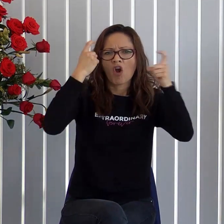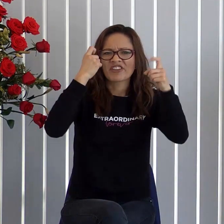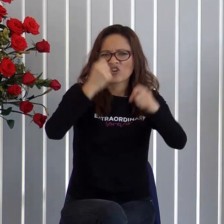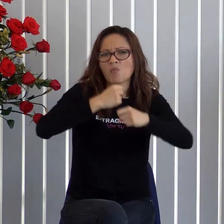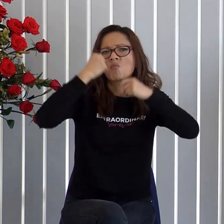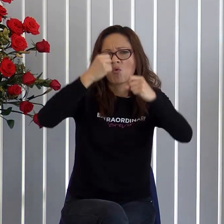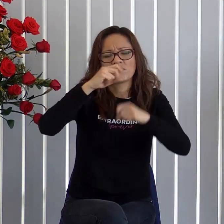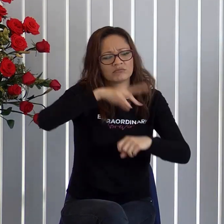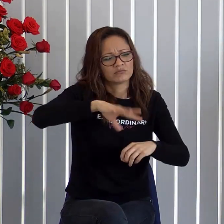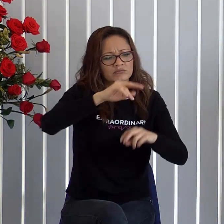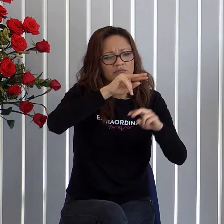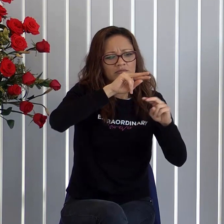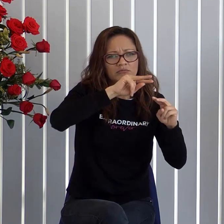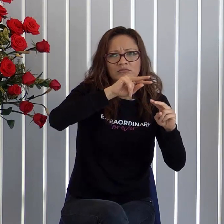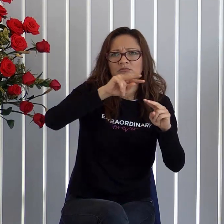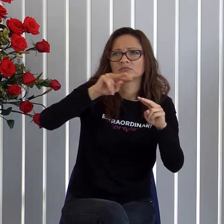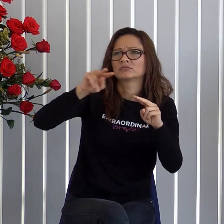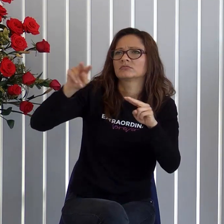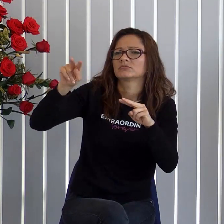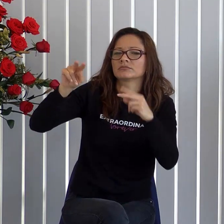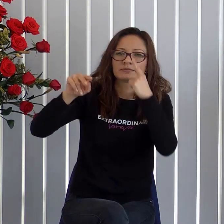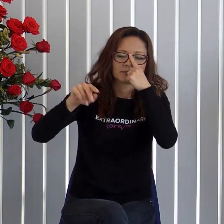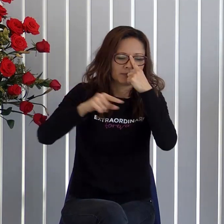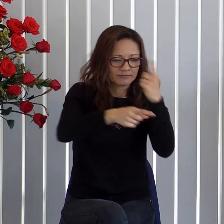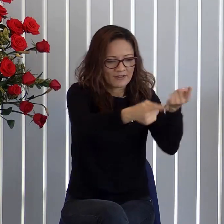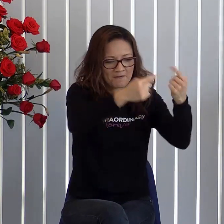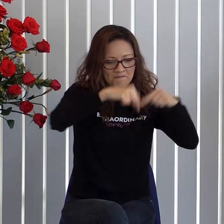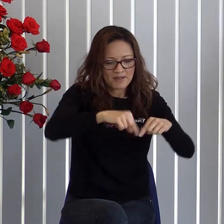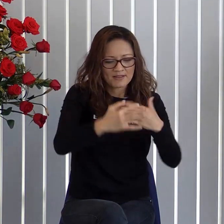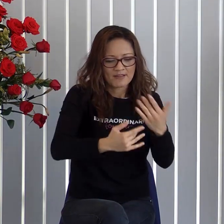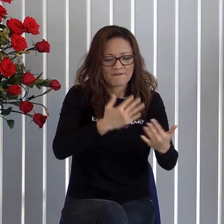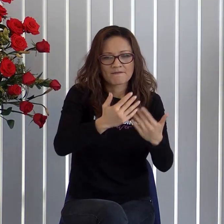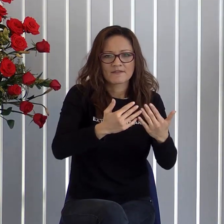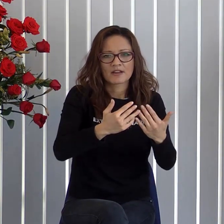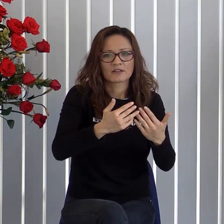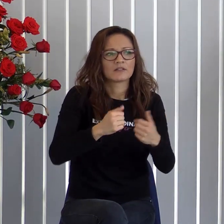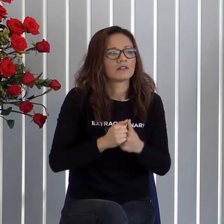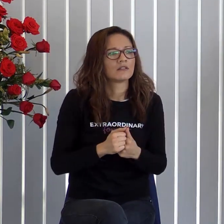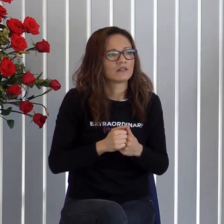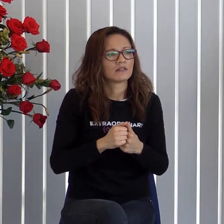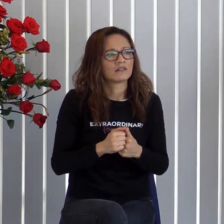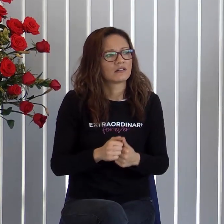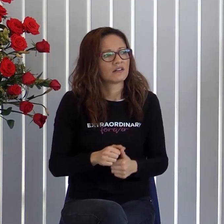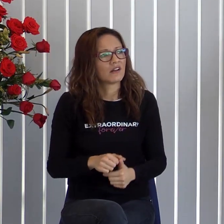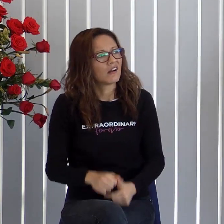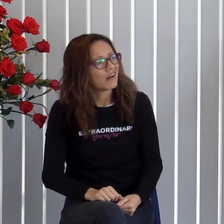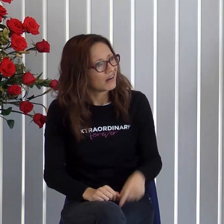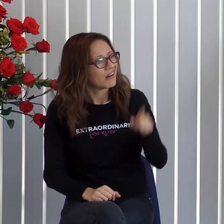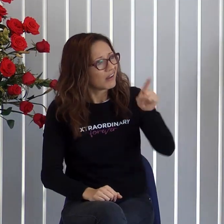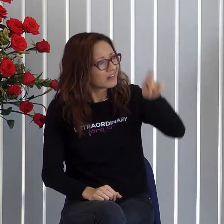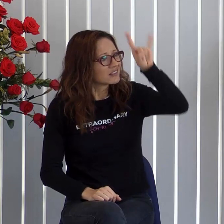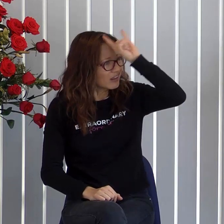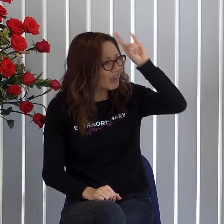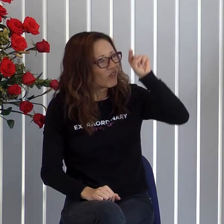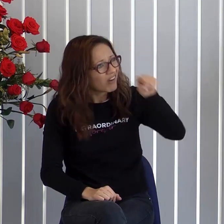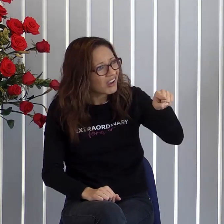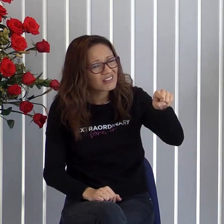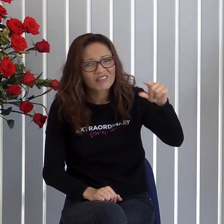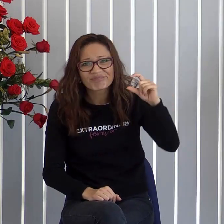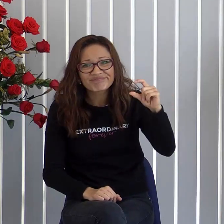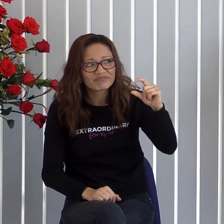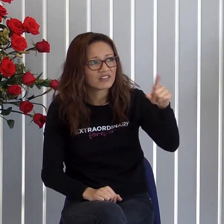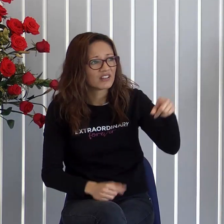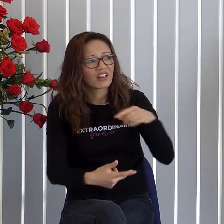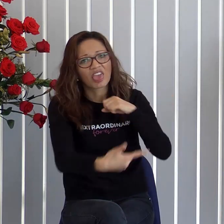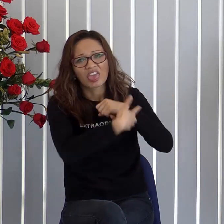abismo, perdón, y llegue Satanás a estar encarcelado con él 1000 años, lo van a mirar y decir, ¿esta cosita era la que nos tenía